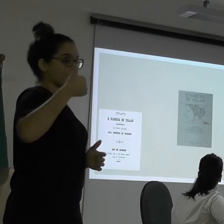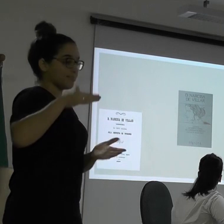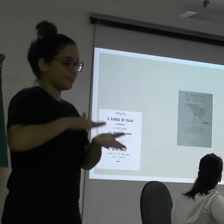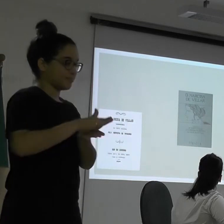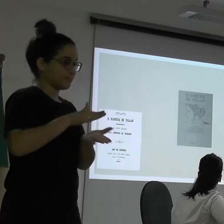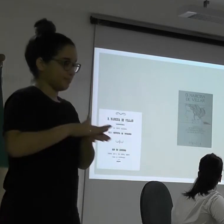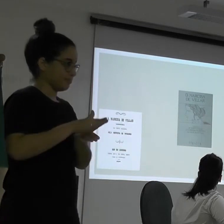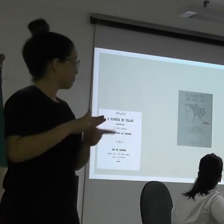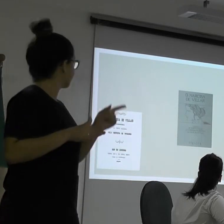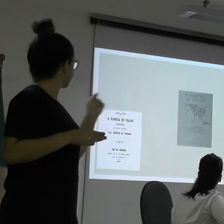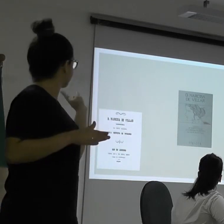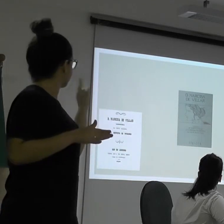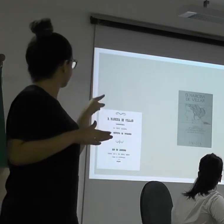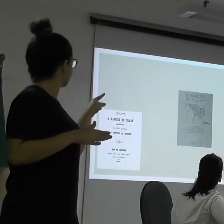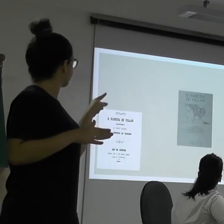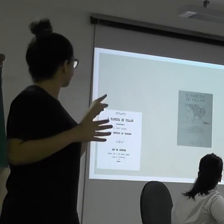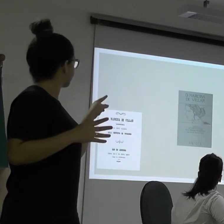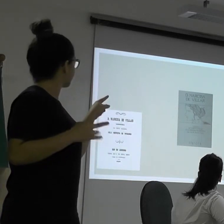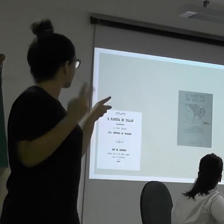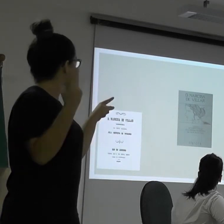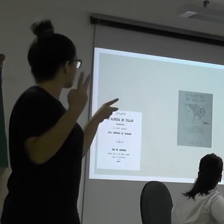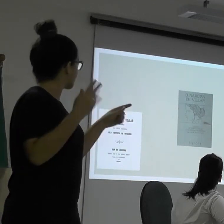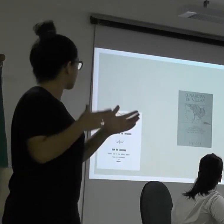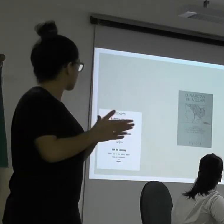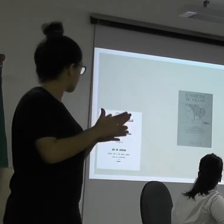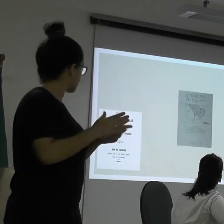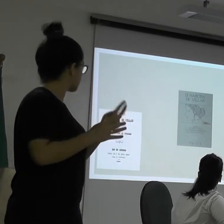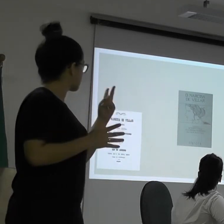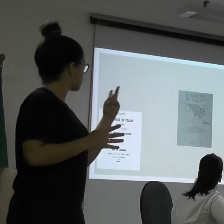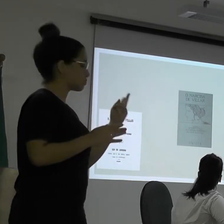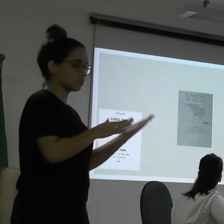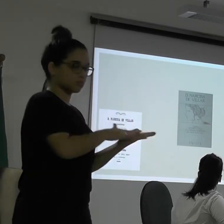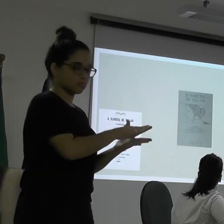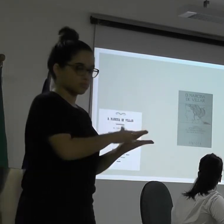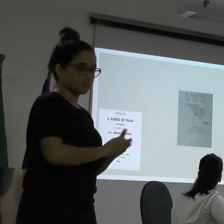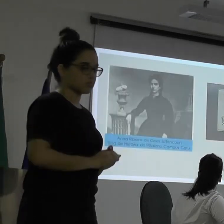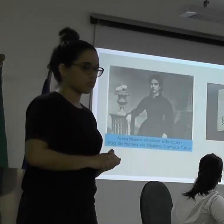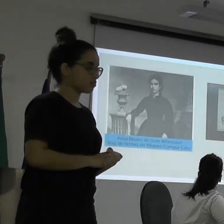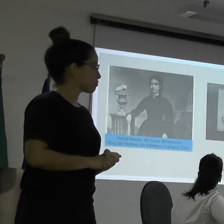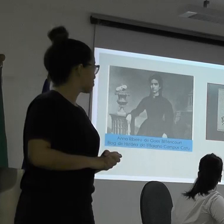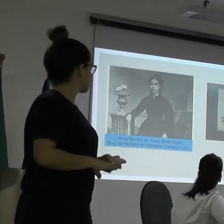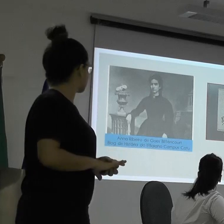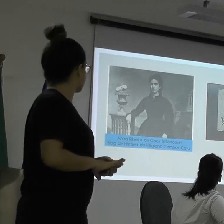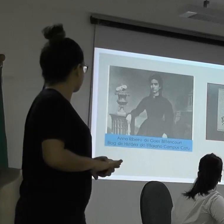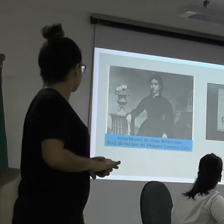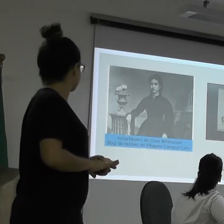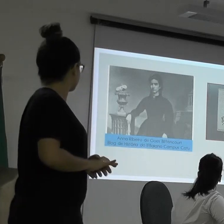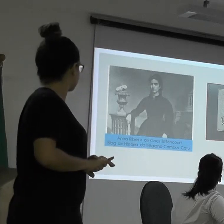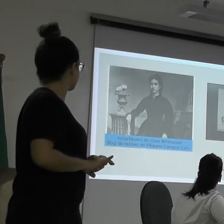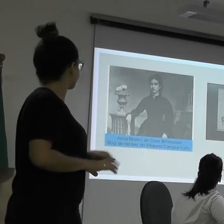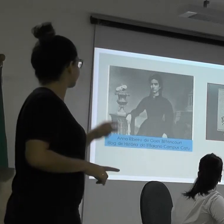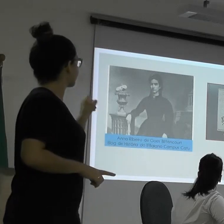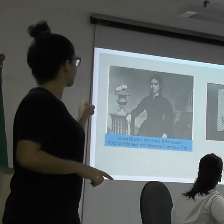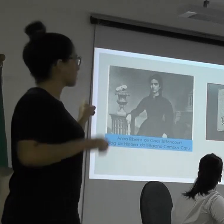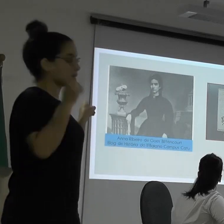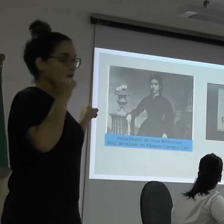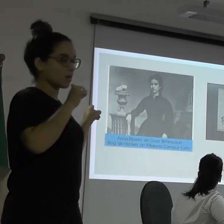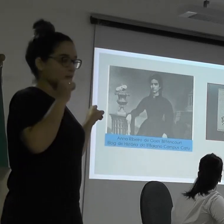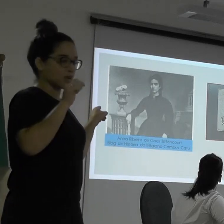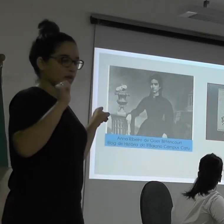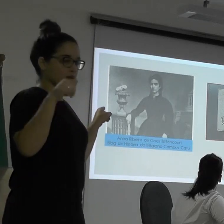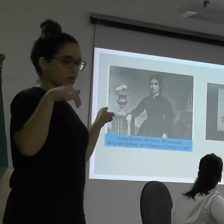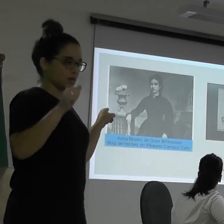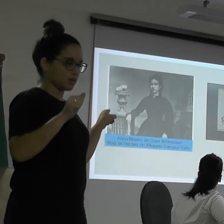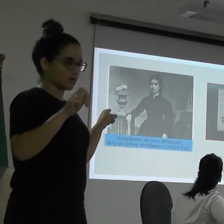de Dona Narcisa de Vilar, outras 2 edições. Pode passar. E aqui a Ana Ribeiro de